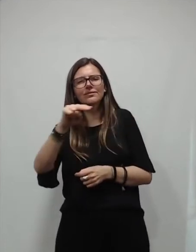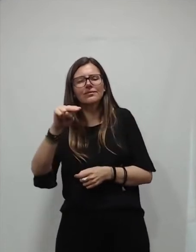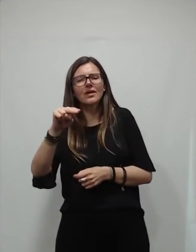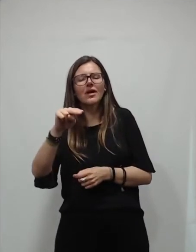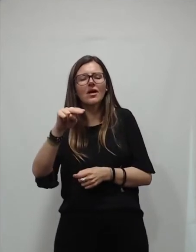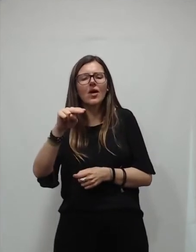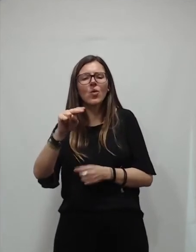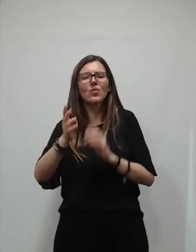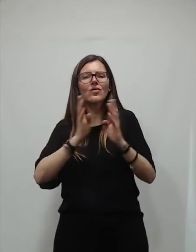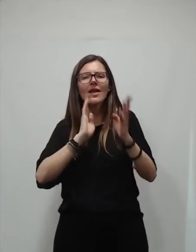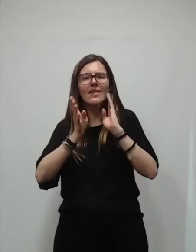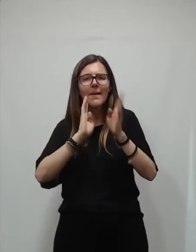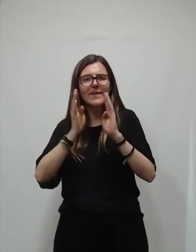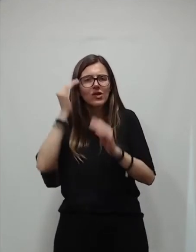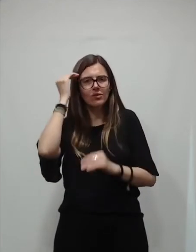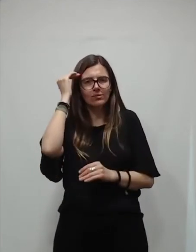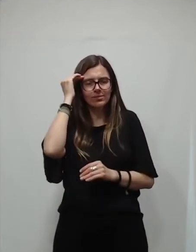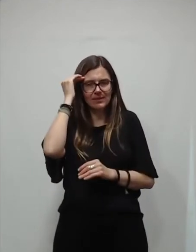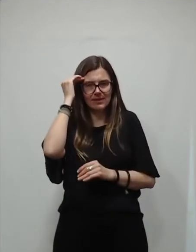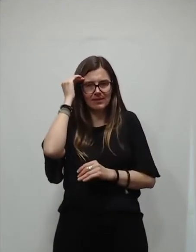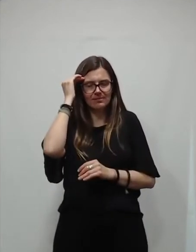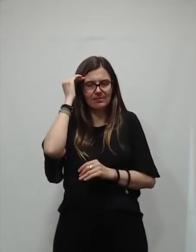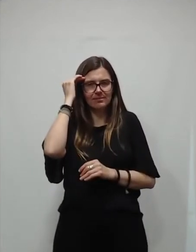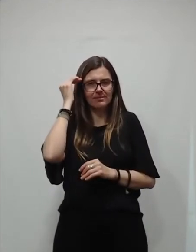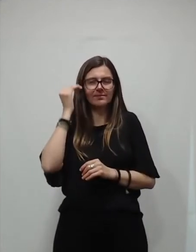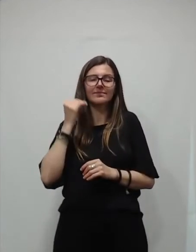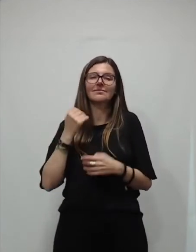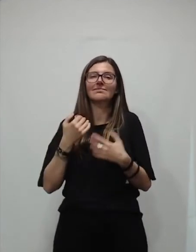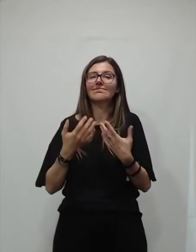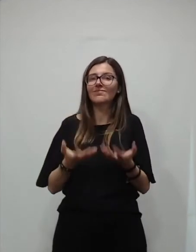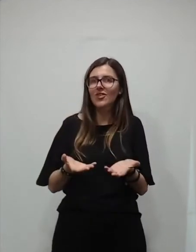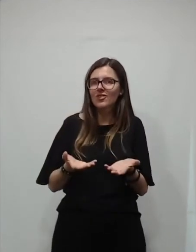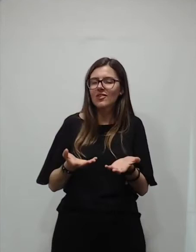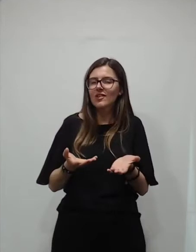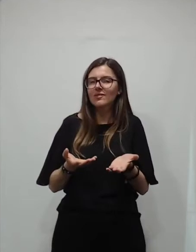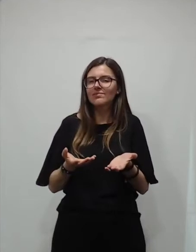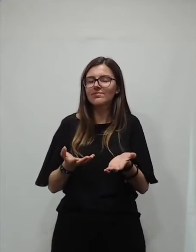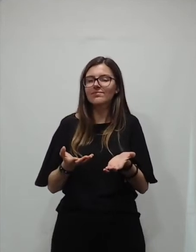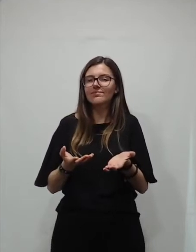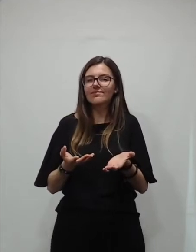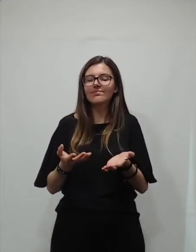el Instituto Técnico Forense, que es más o menos decir lo mismo, pero con otras palabras, ¿no?